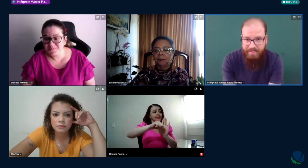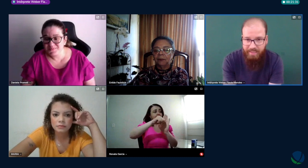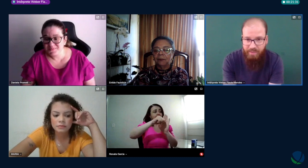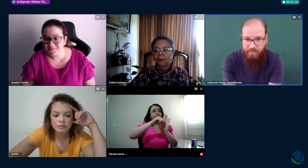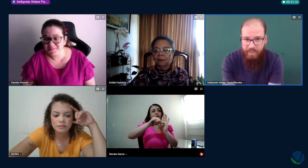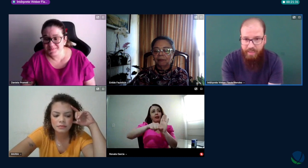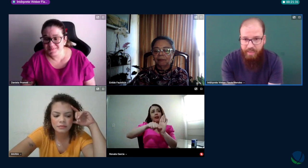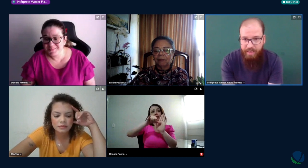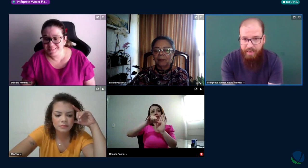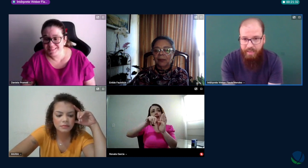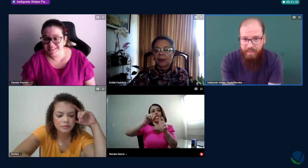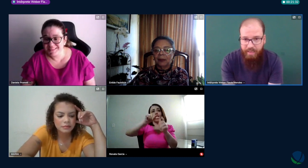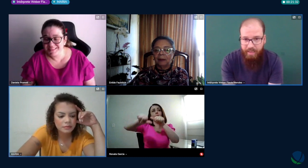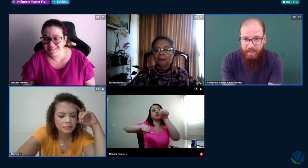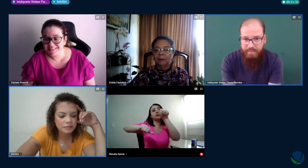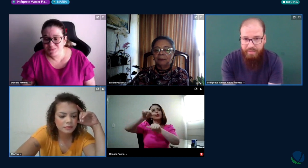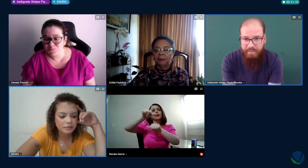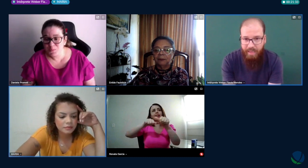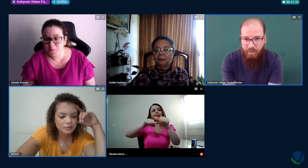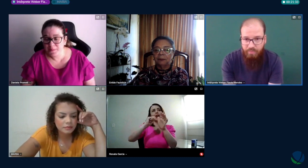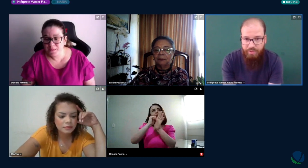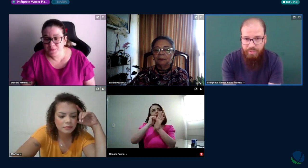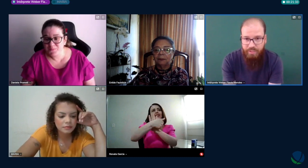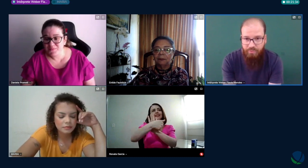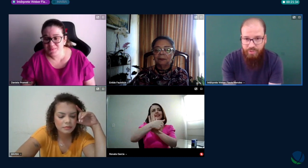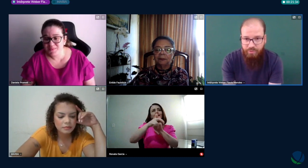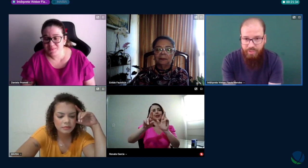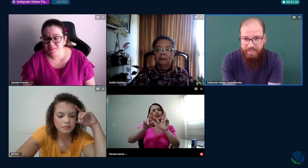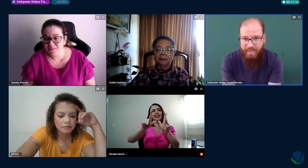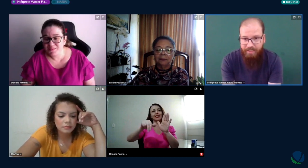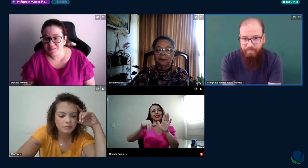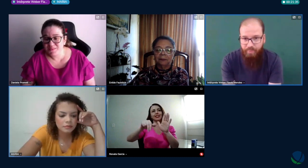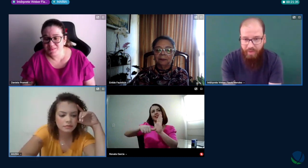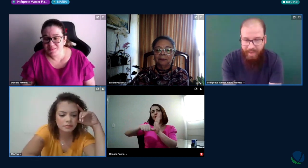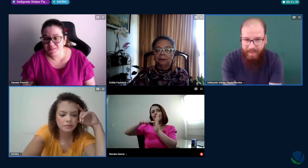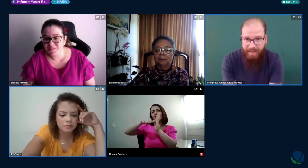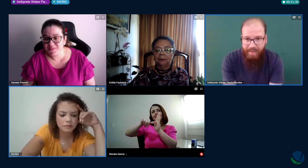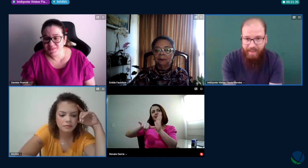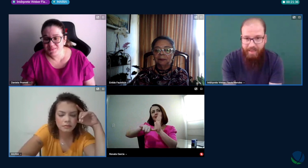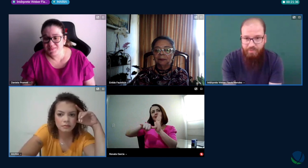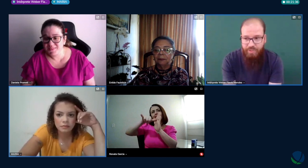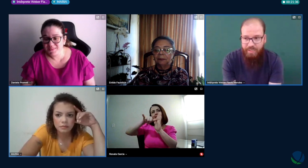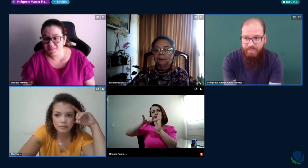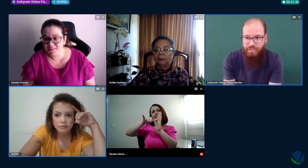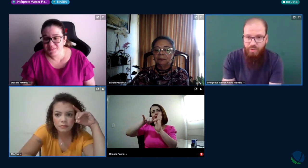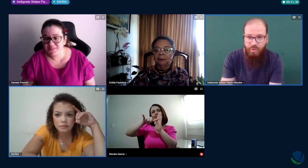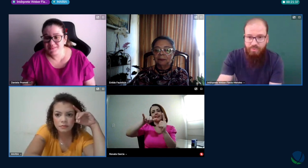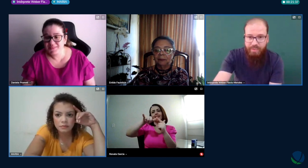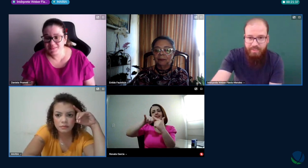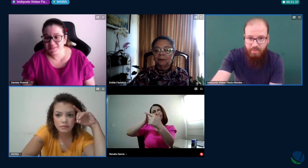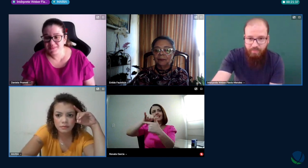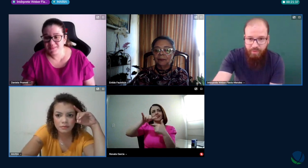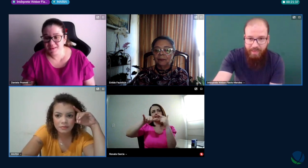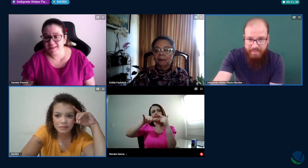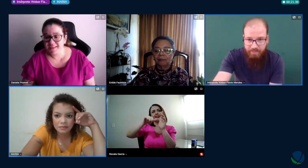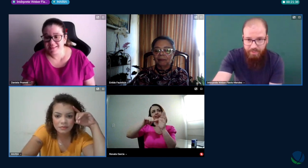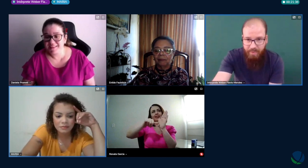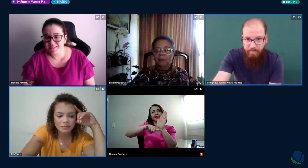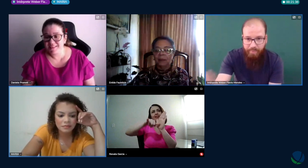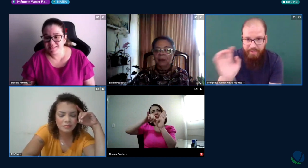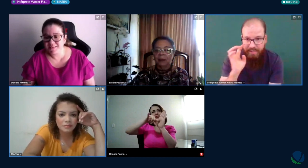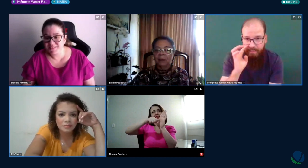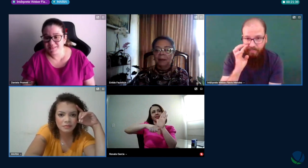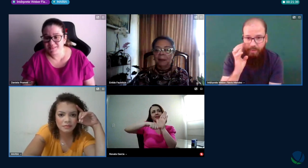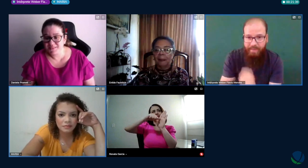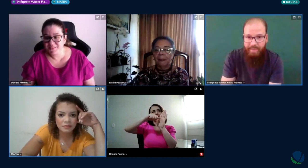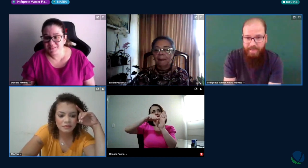essa variação. E aí, esse sinal de cirurgia utilizado por lá, ele utiliza de outras configurações de